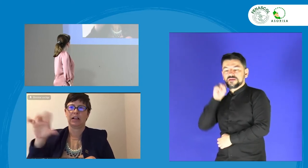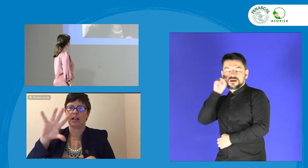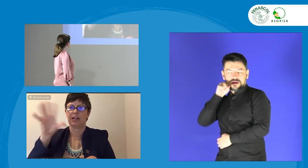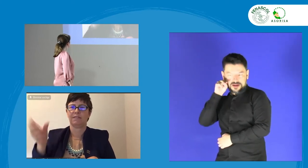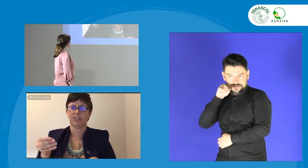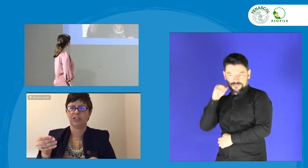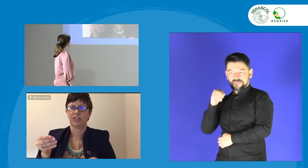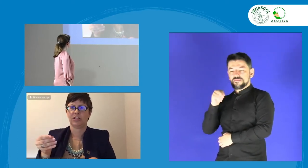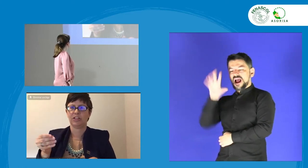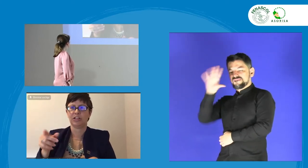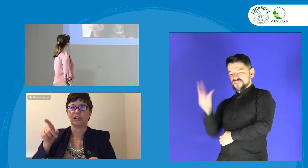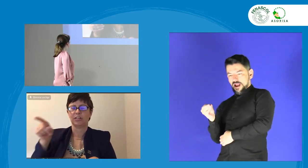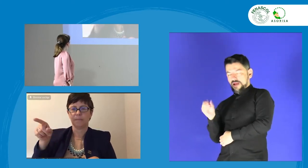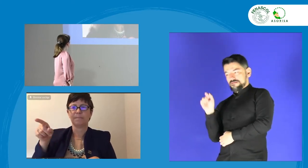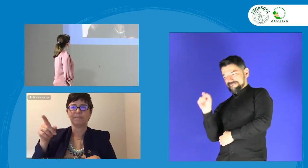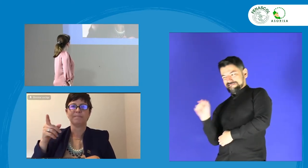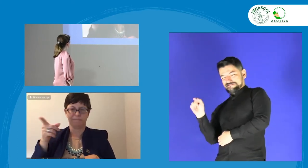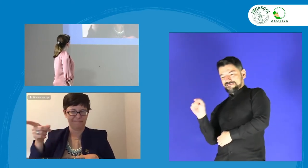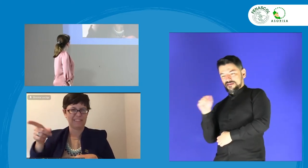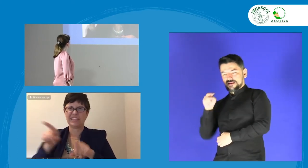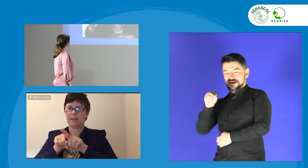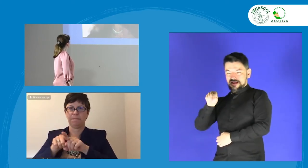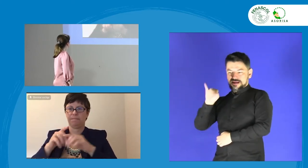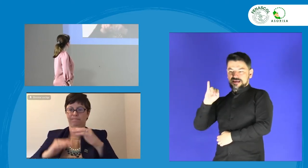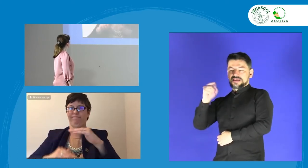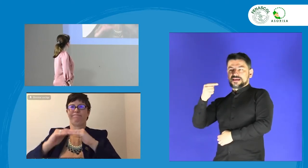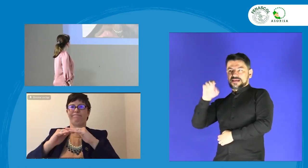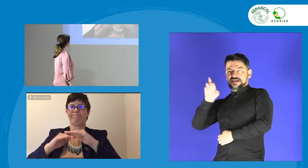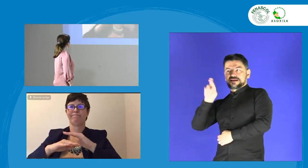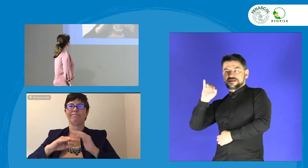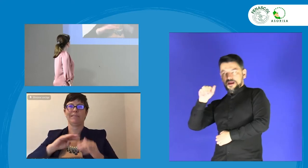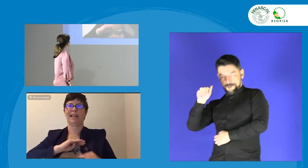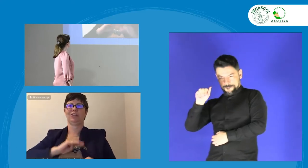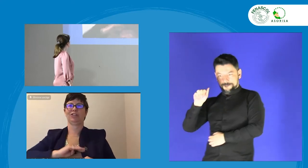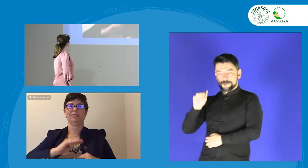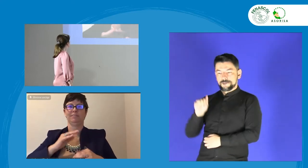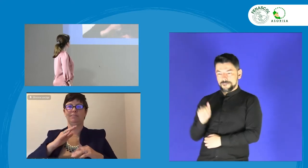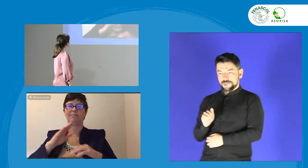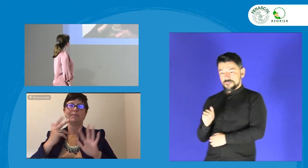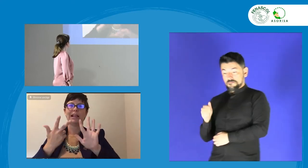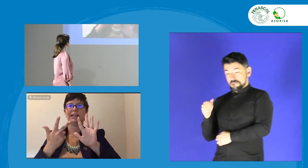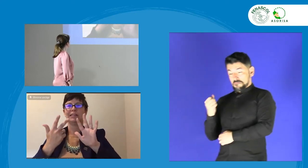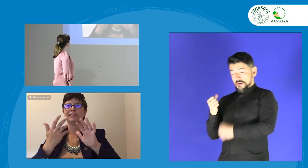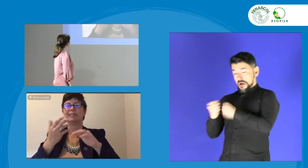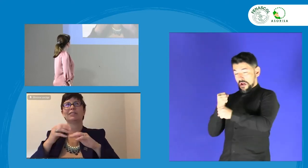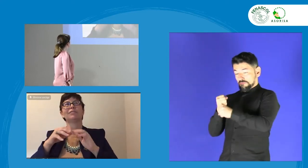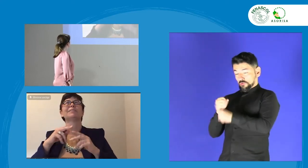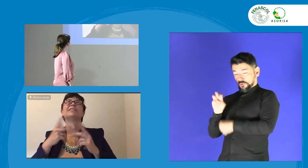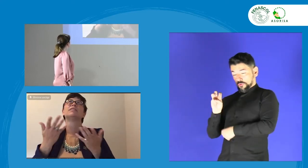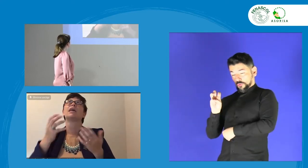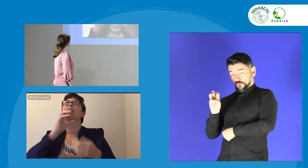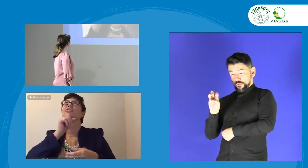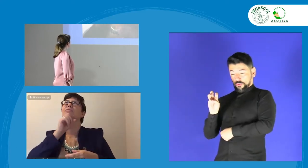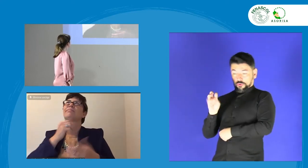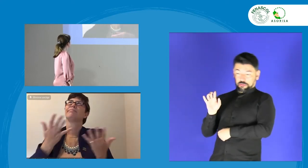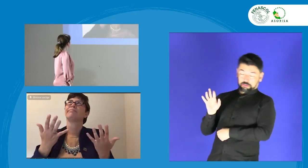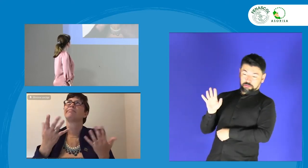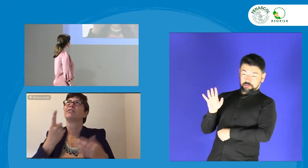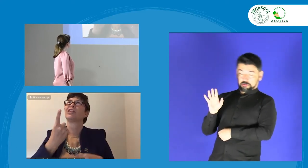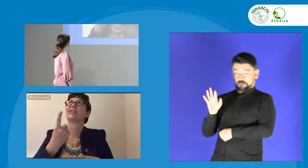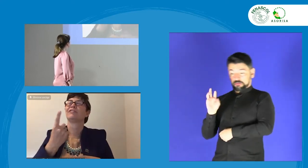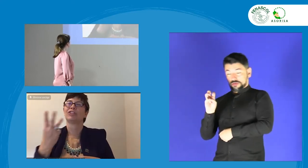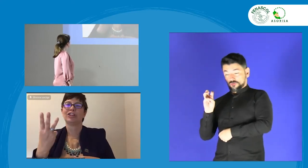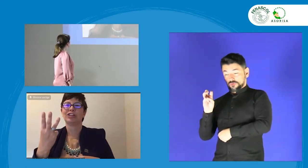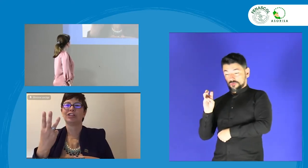ejemplo, en Nigeria, allí en África, sucede algo similar, ¿no? Y dependiendo de los años que